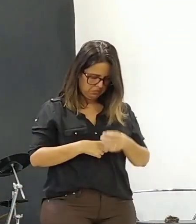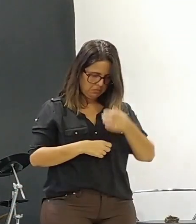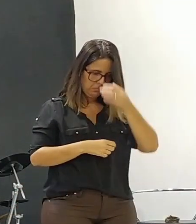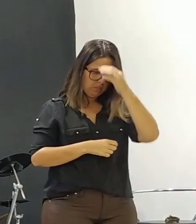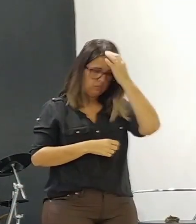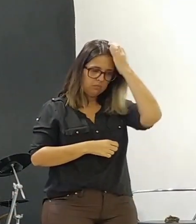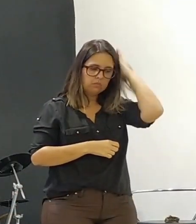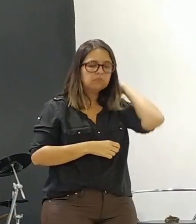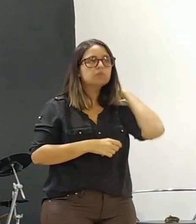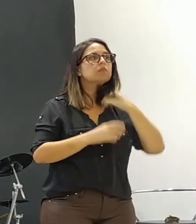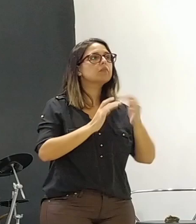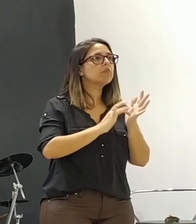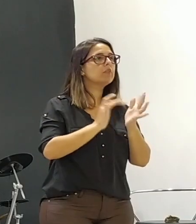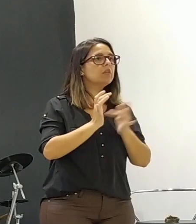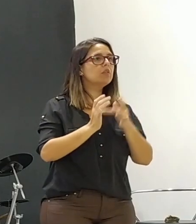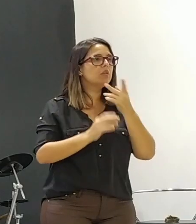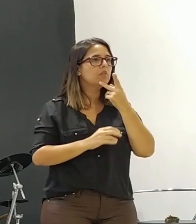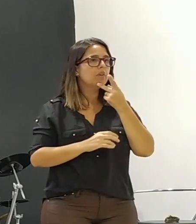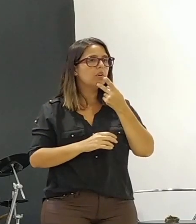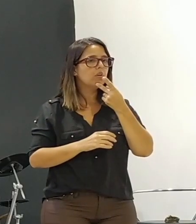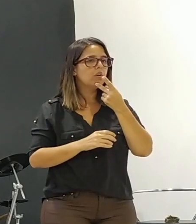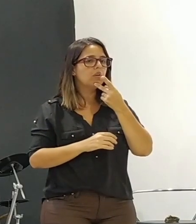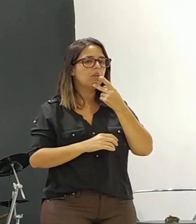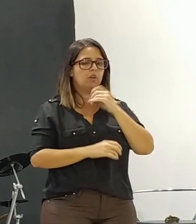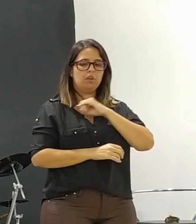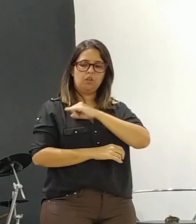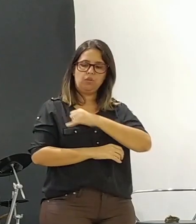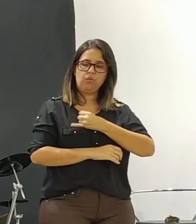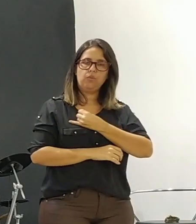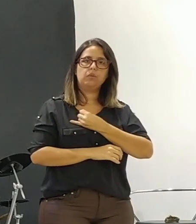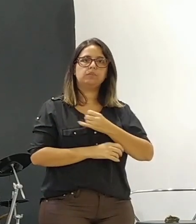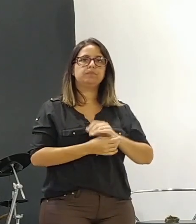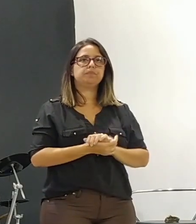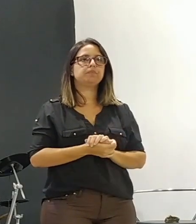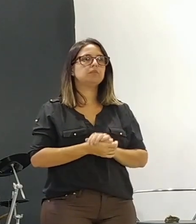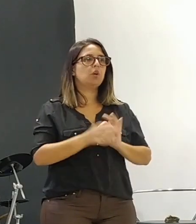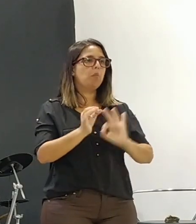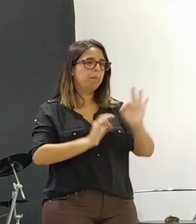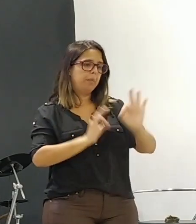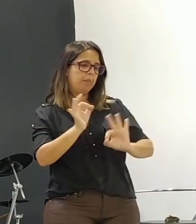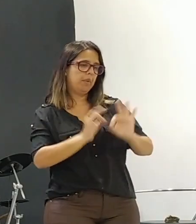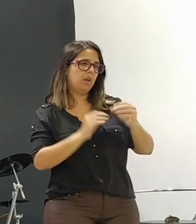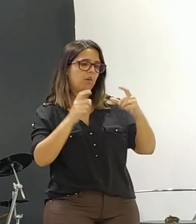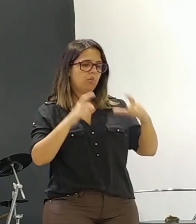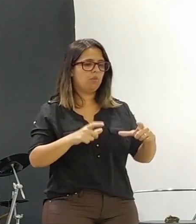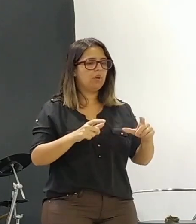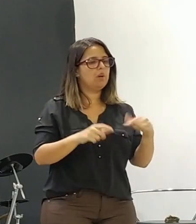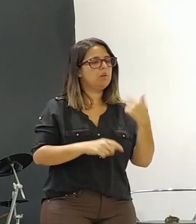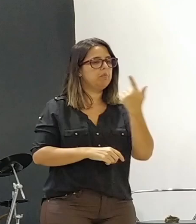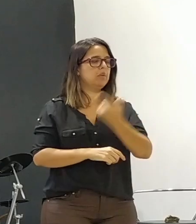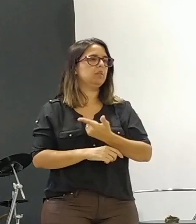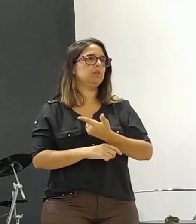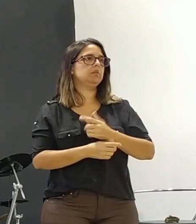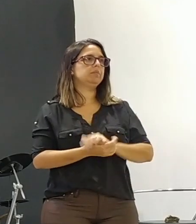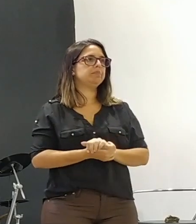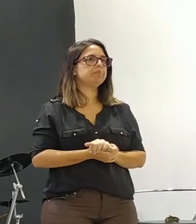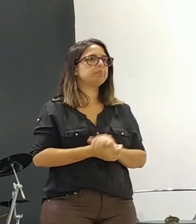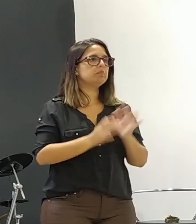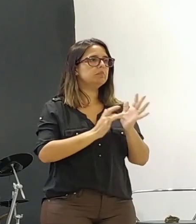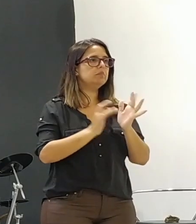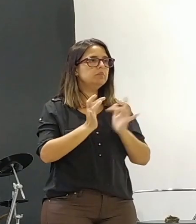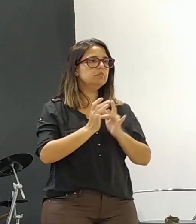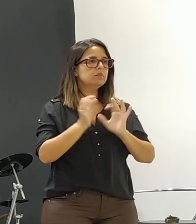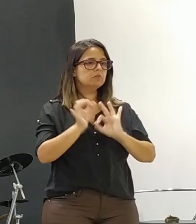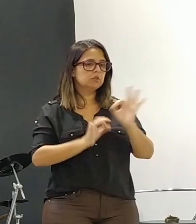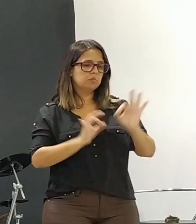Jesus mesmo falou isso lá no Evangelho de João, né? Ele falou que ia preparar lugar para nós. Jesus foi